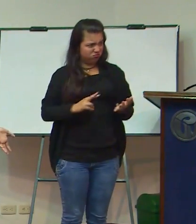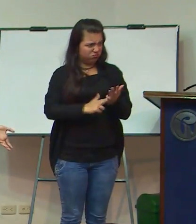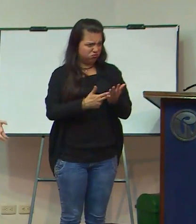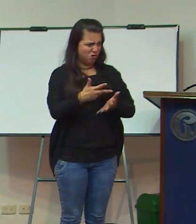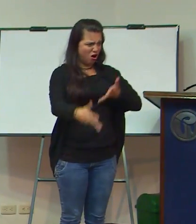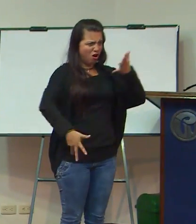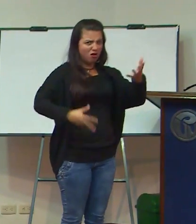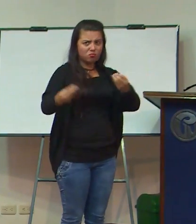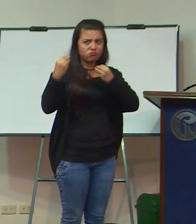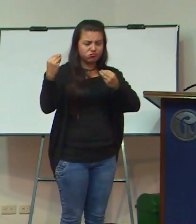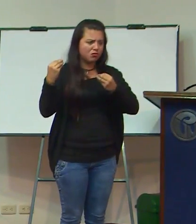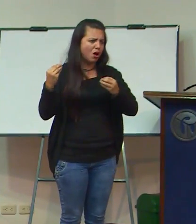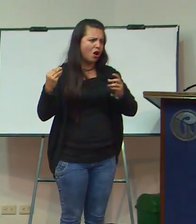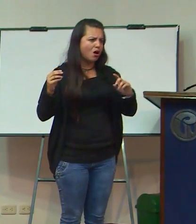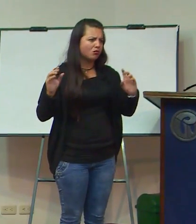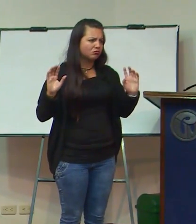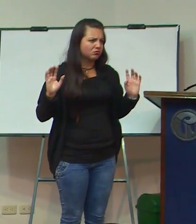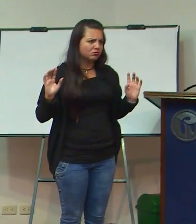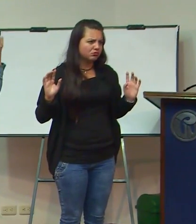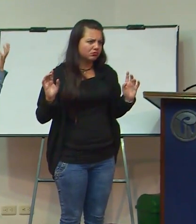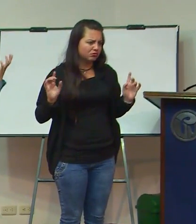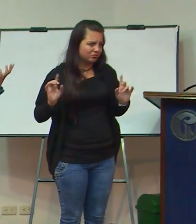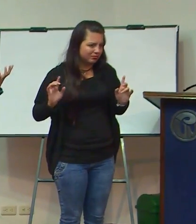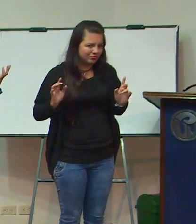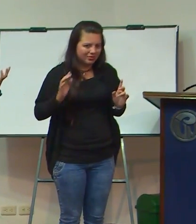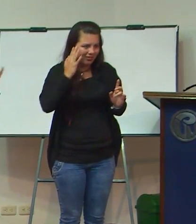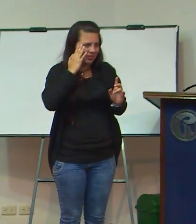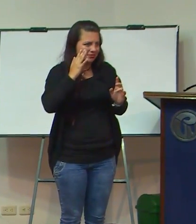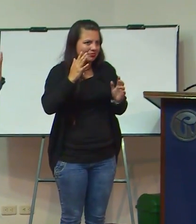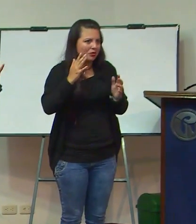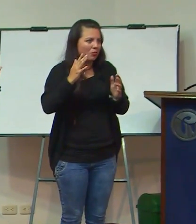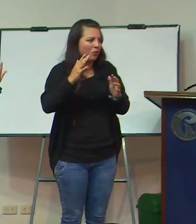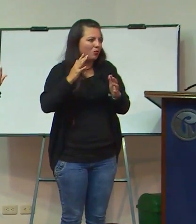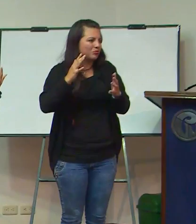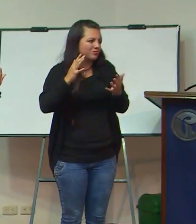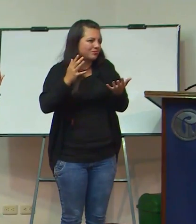estamos formados con todas